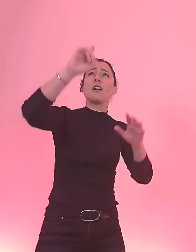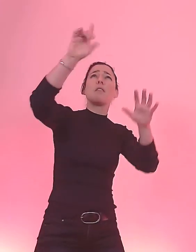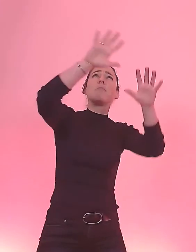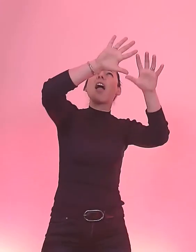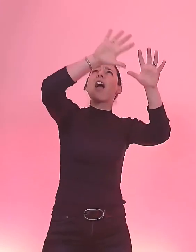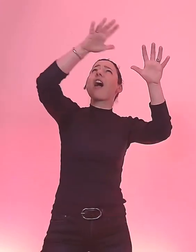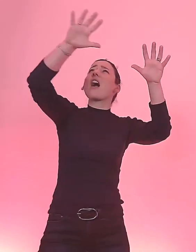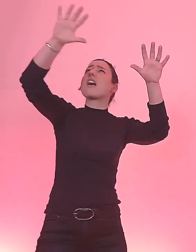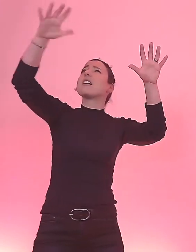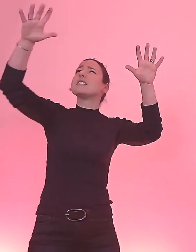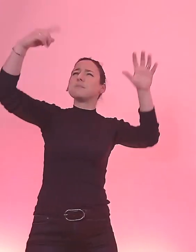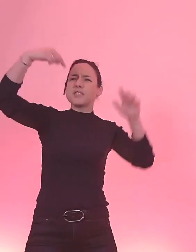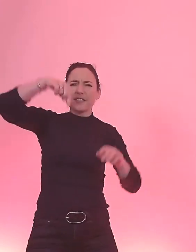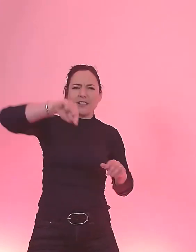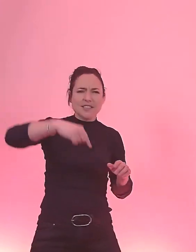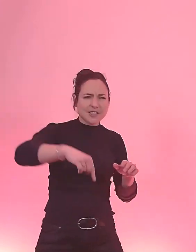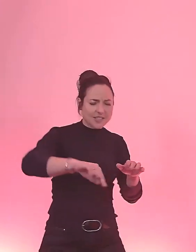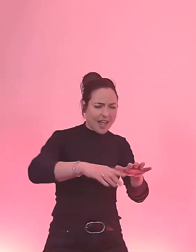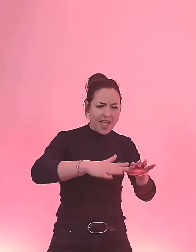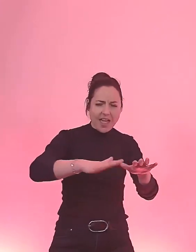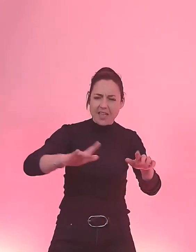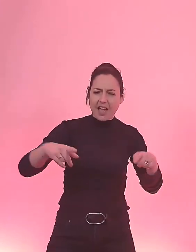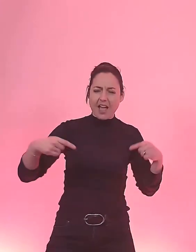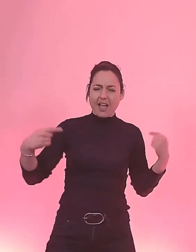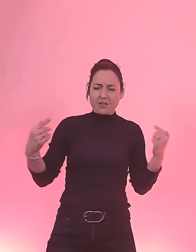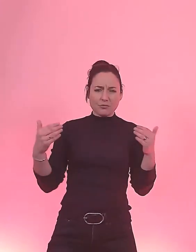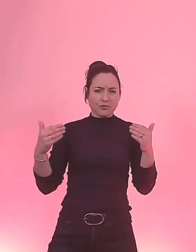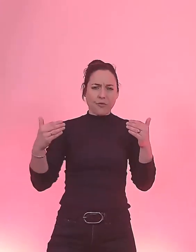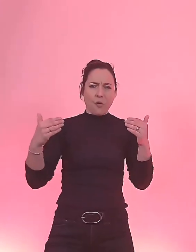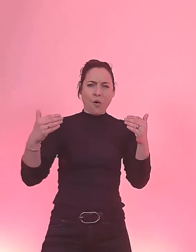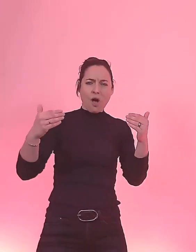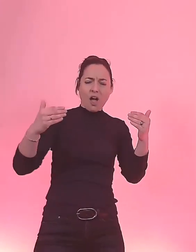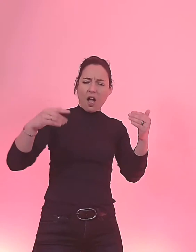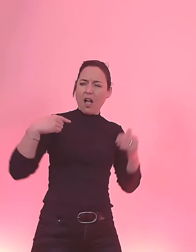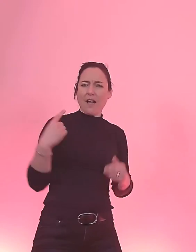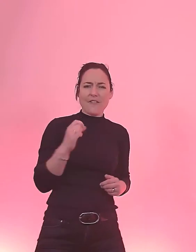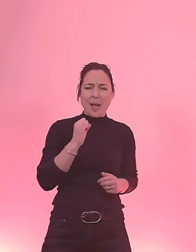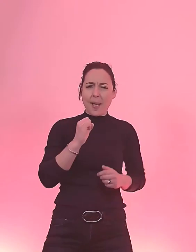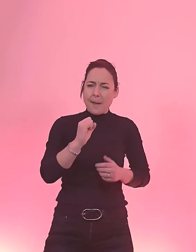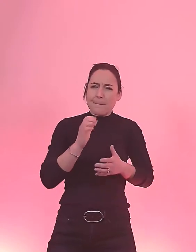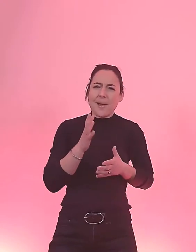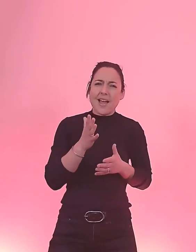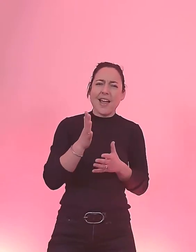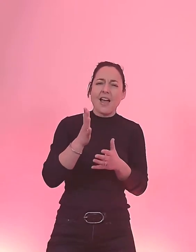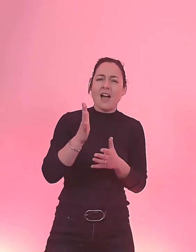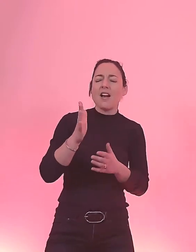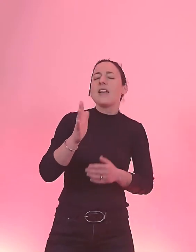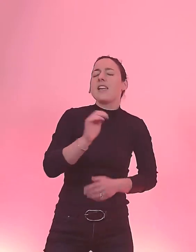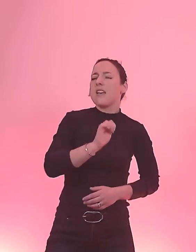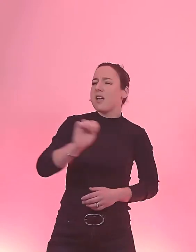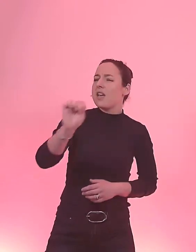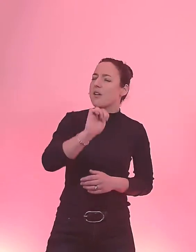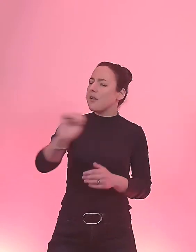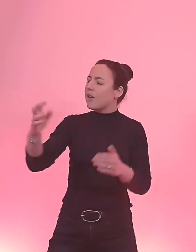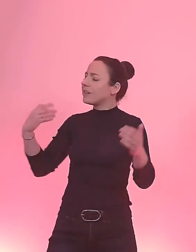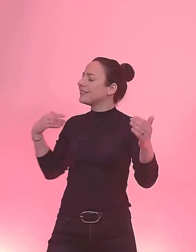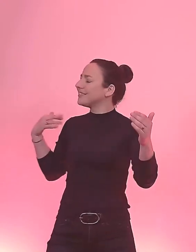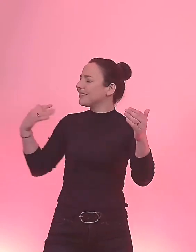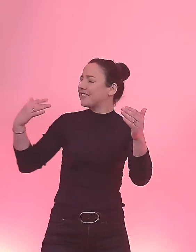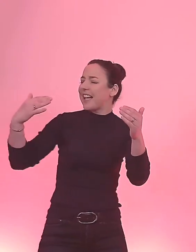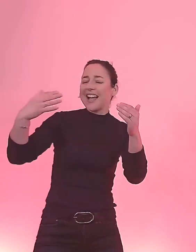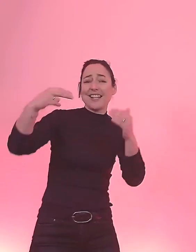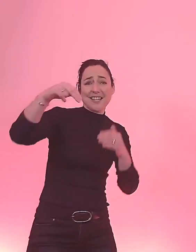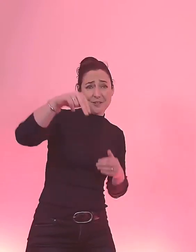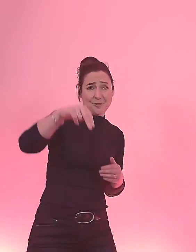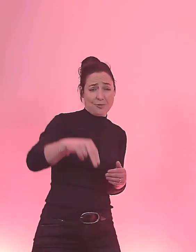oosten de diepste zeggen voorbij nee alleen een man